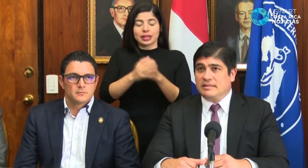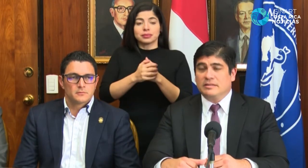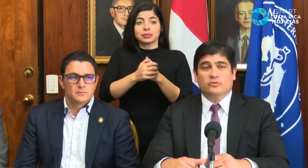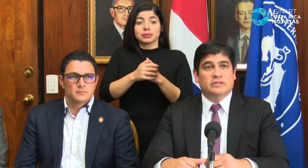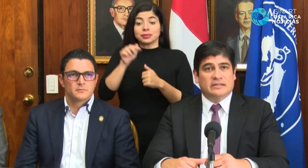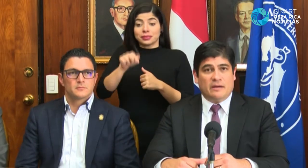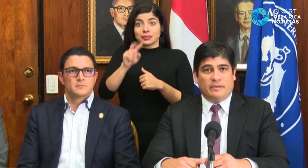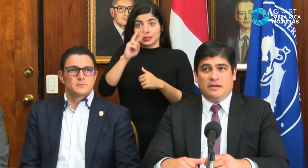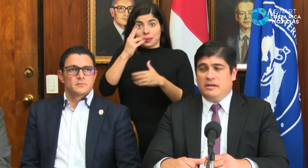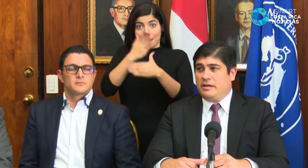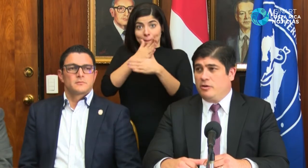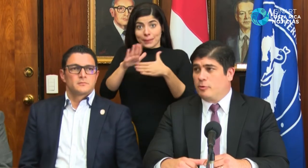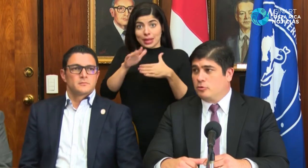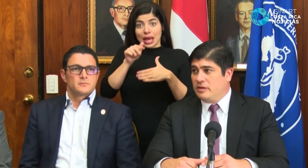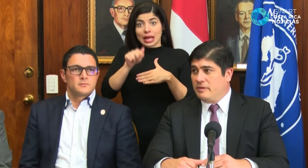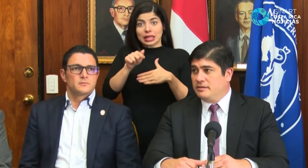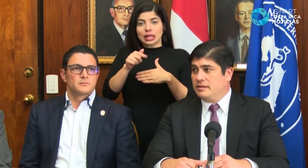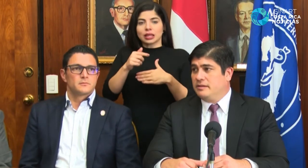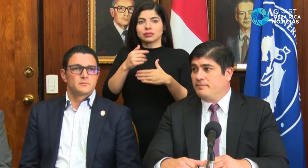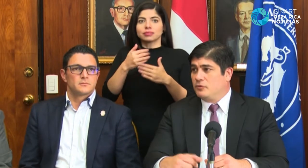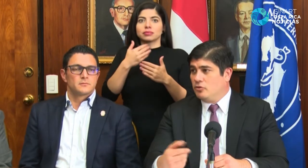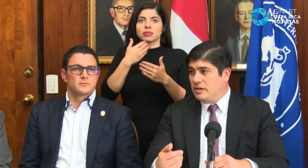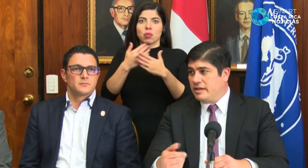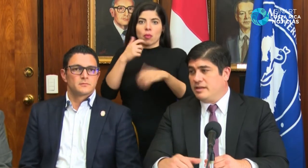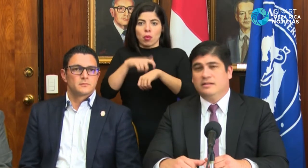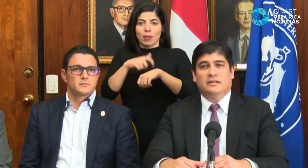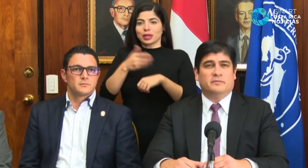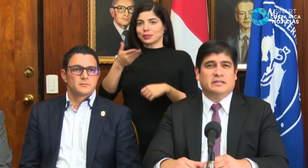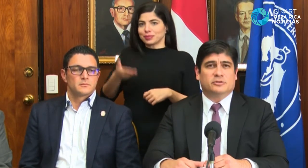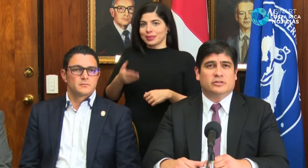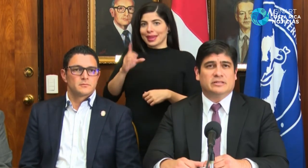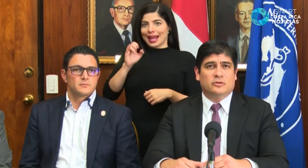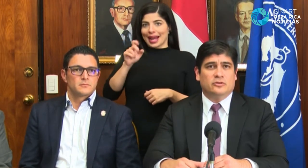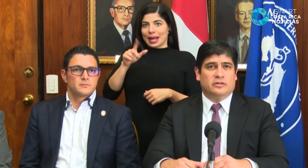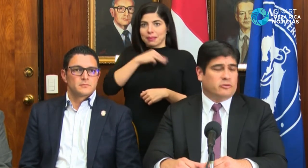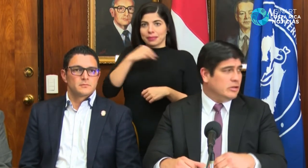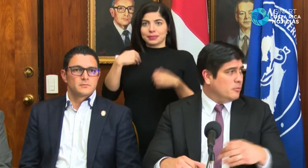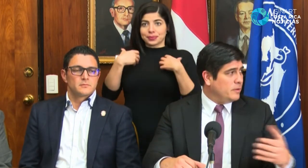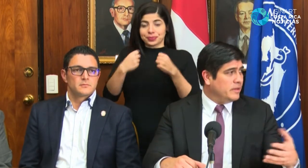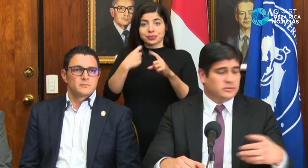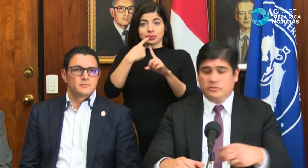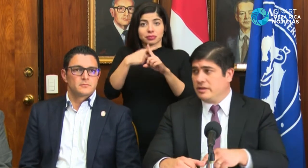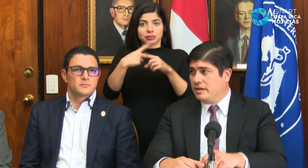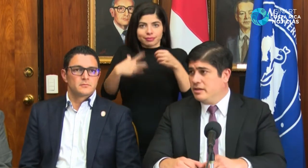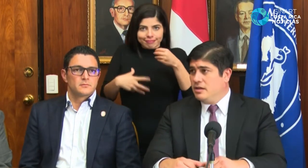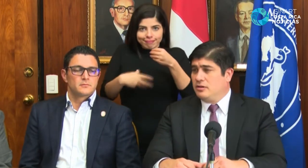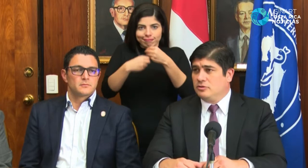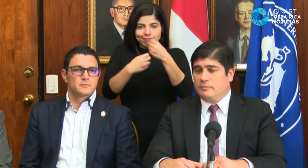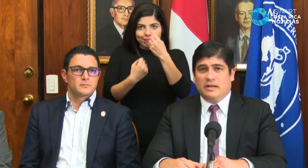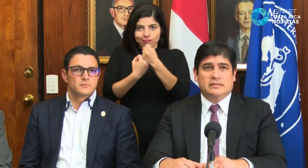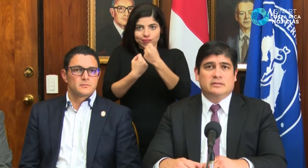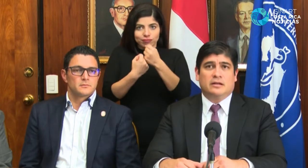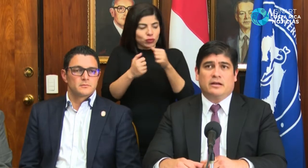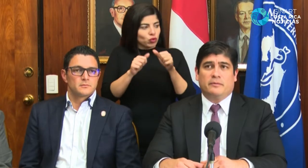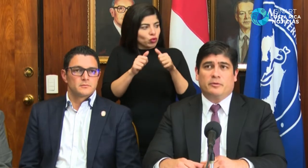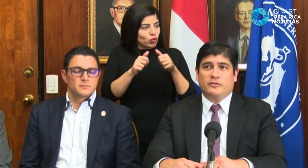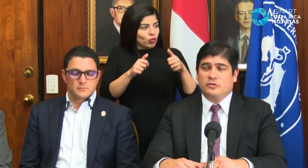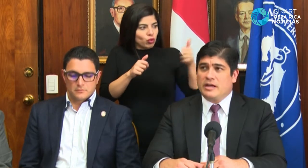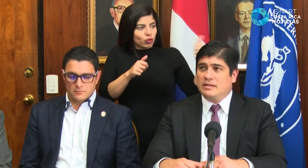para esta segunda etapa, oportunamente, don Daniel, el ministro de Salud, y con el complemento de los